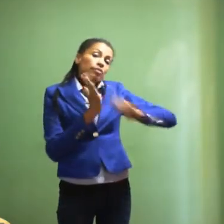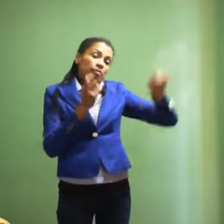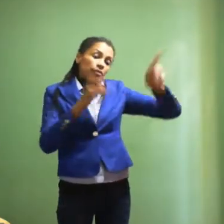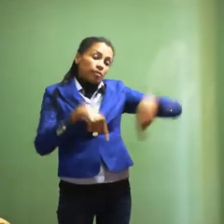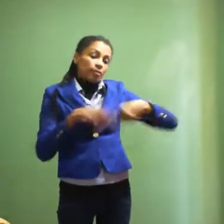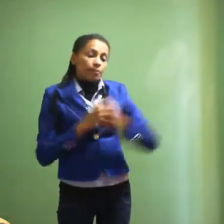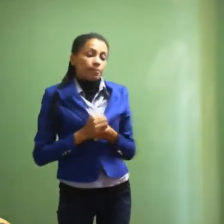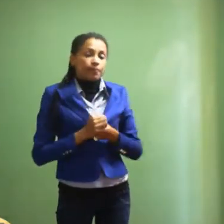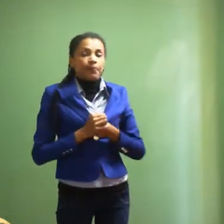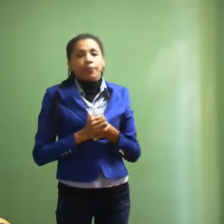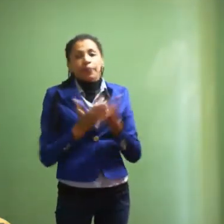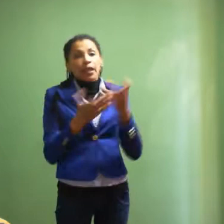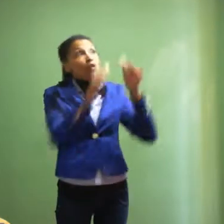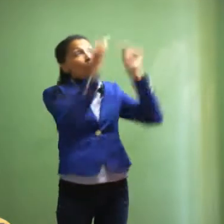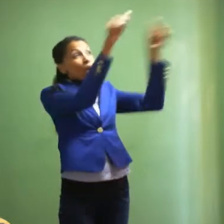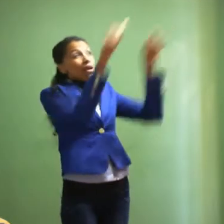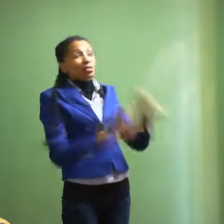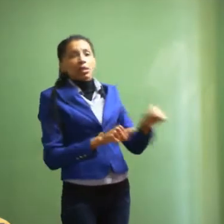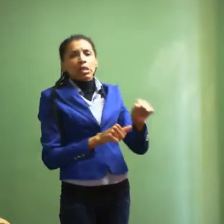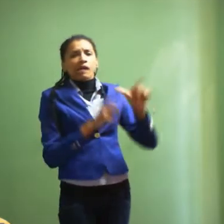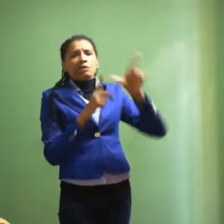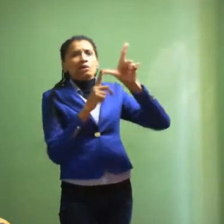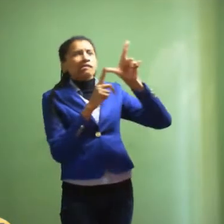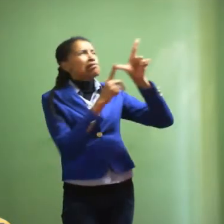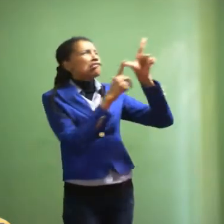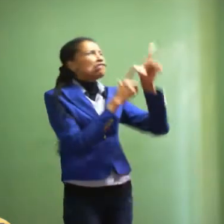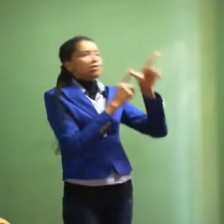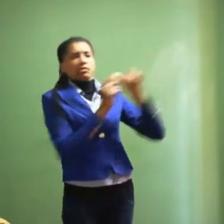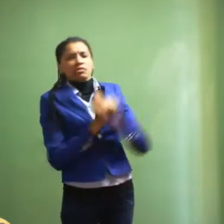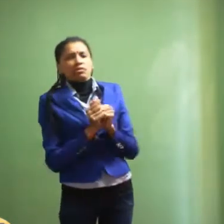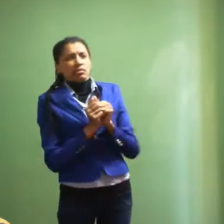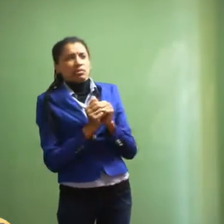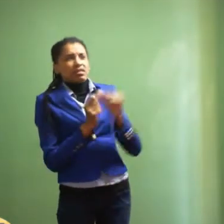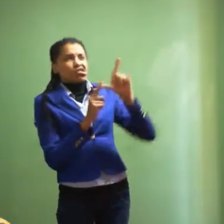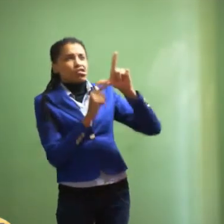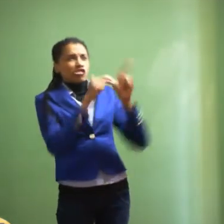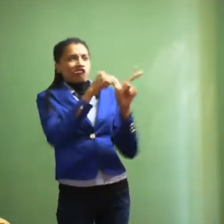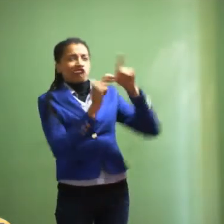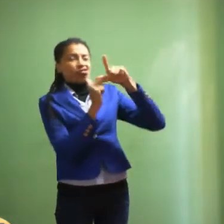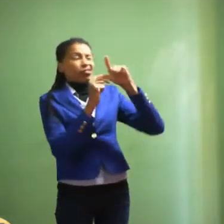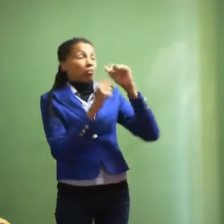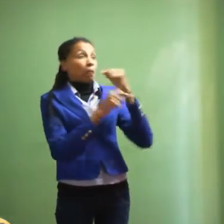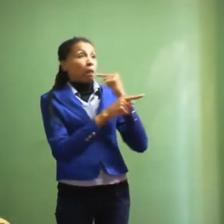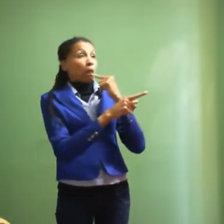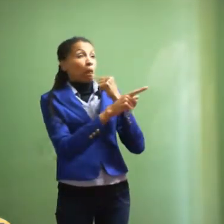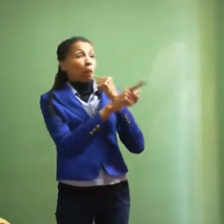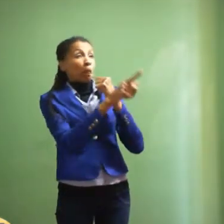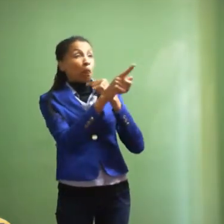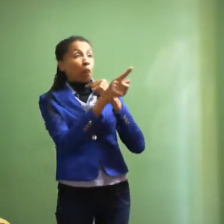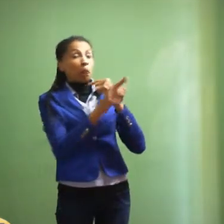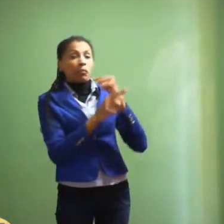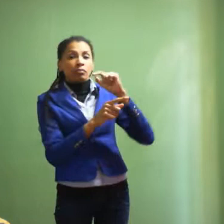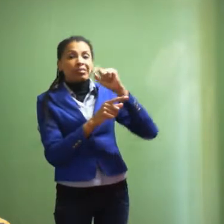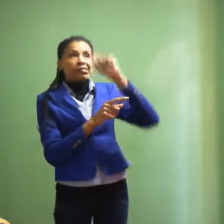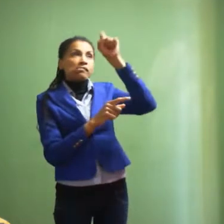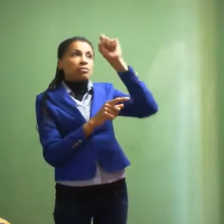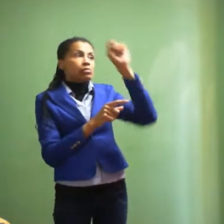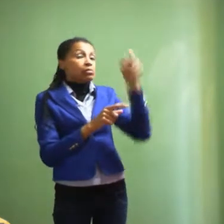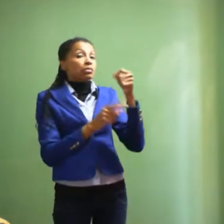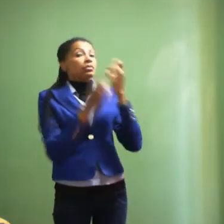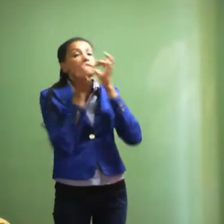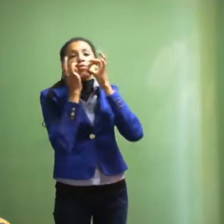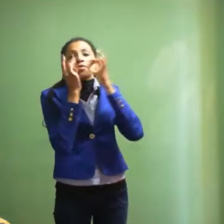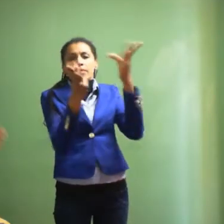caso. Entonces, si hay una cartelera que tiene mala letra que no sea tan bonita, que no sea tan clara y que tenga además mala ortografía, pues es un